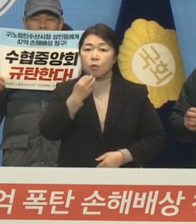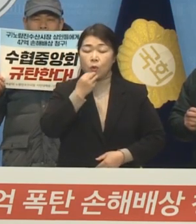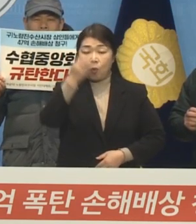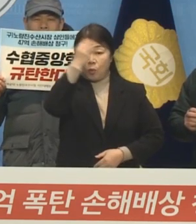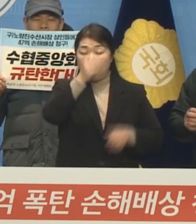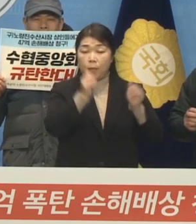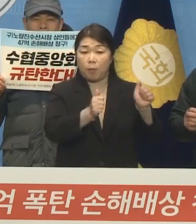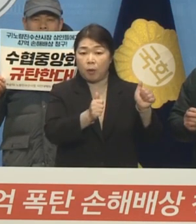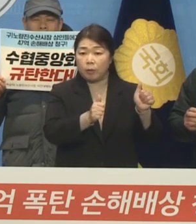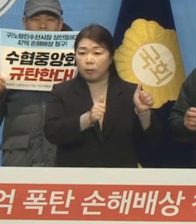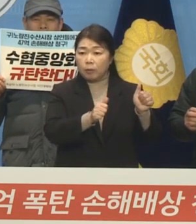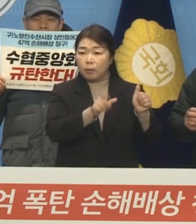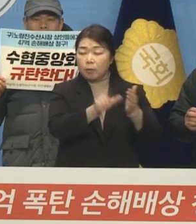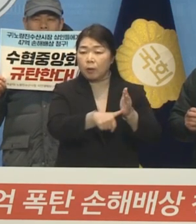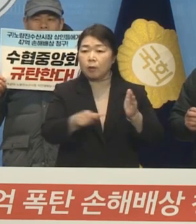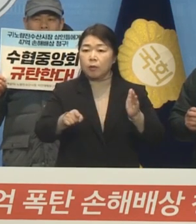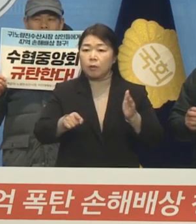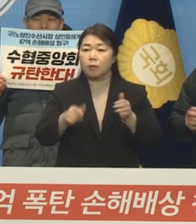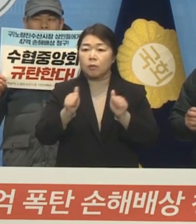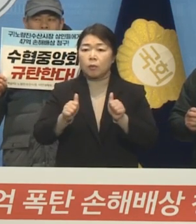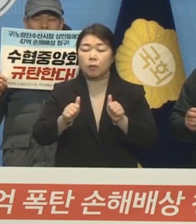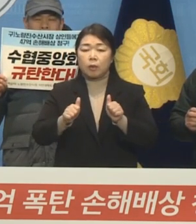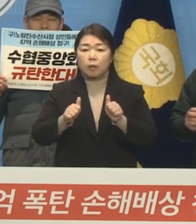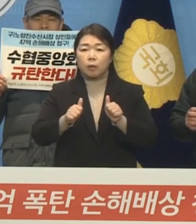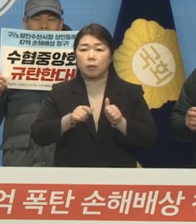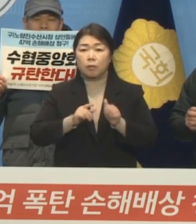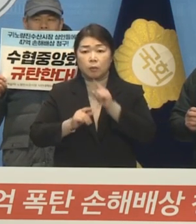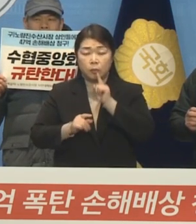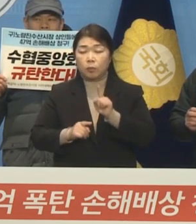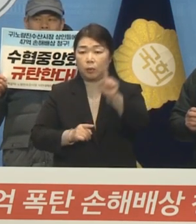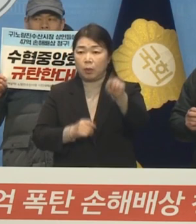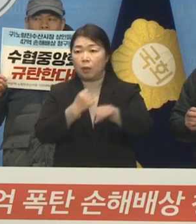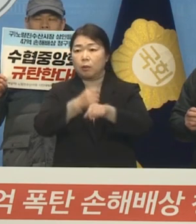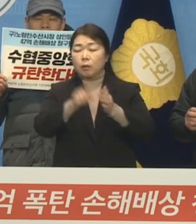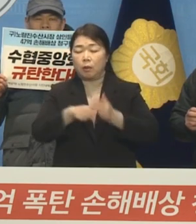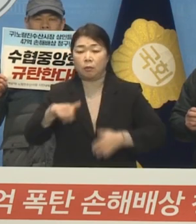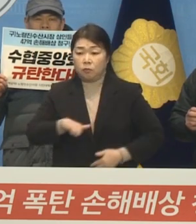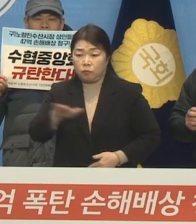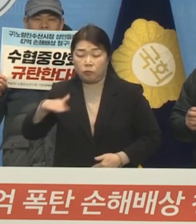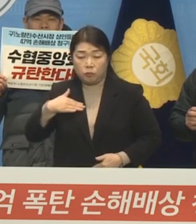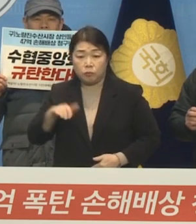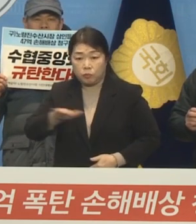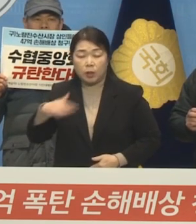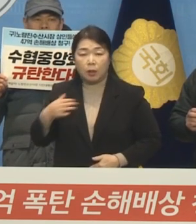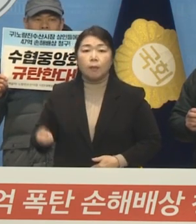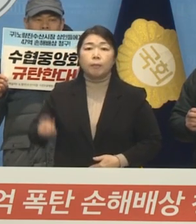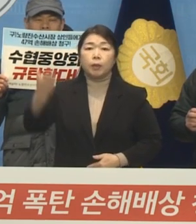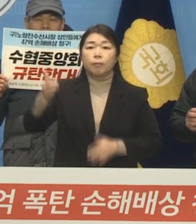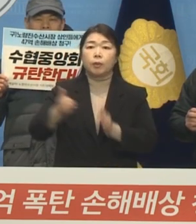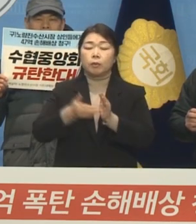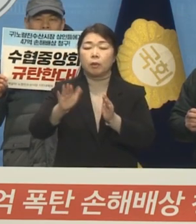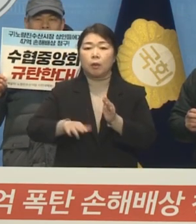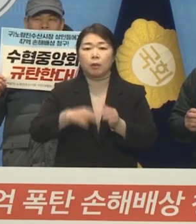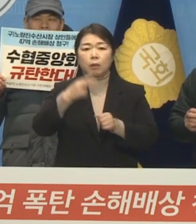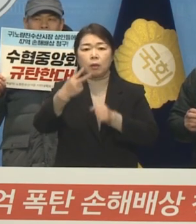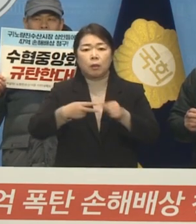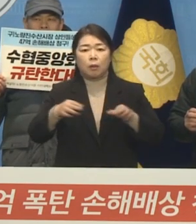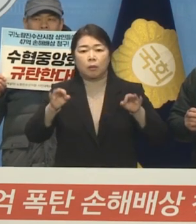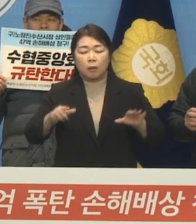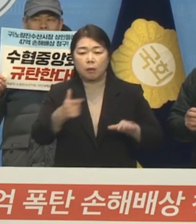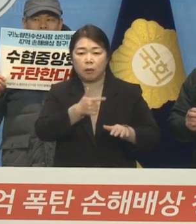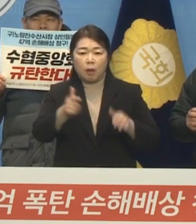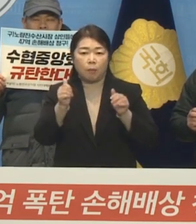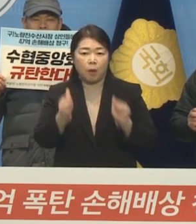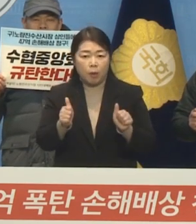서울고등법원에서 이 손해배상 청구액을 저희가 승소를 했었습니다. 그런데 2년에 걸쳐